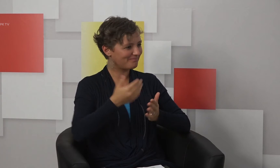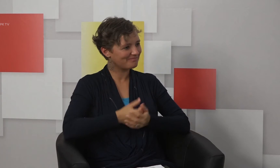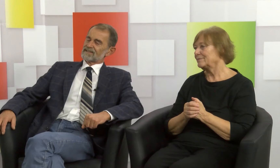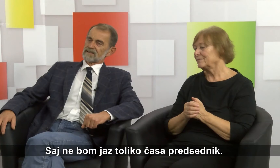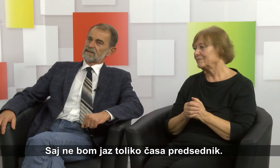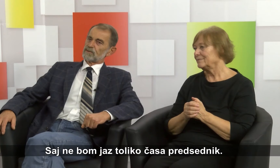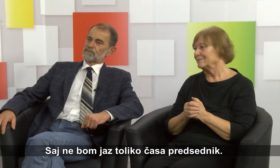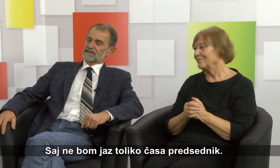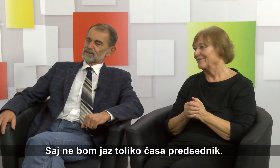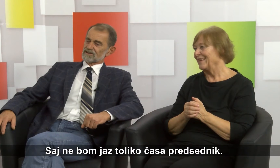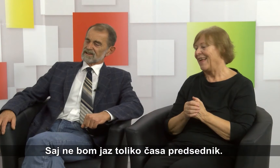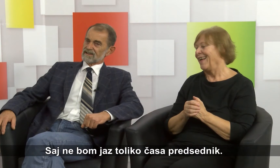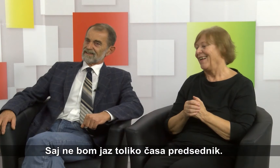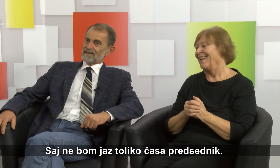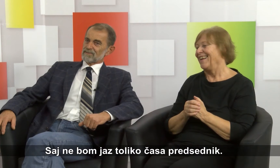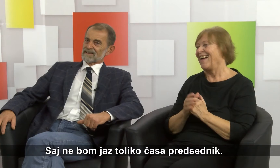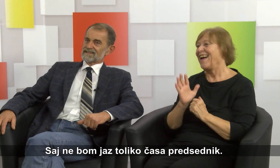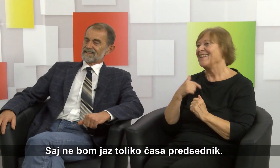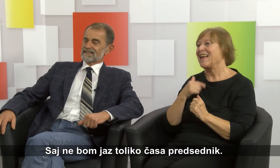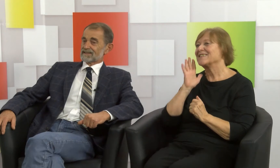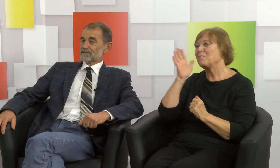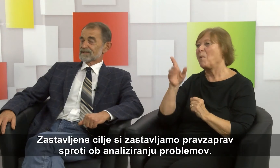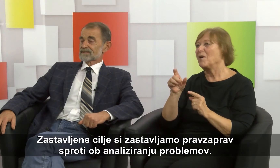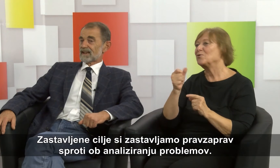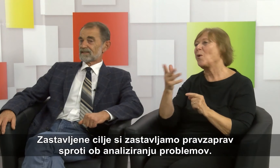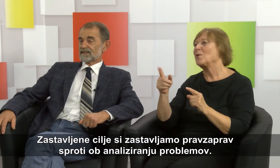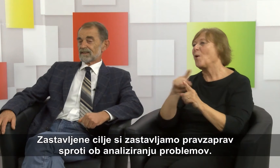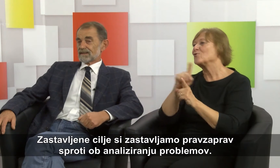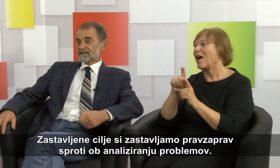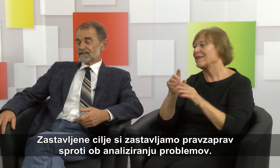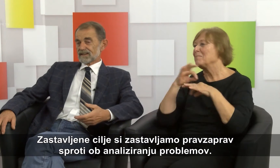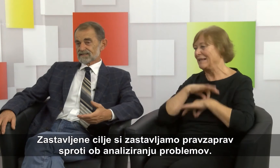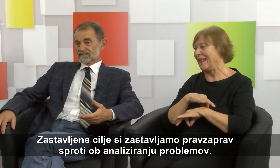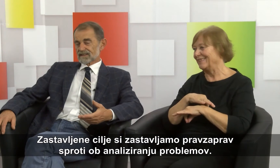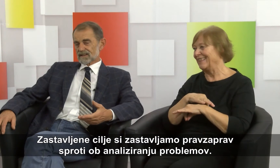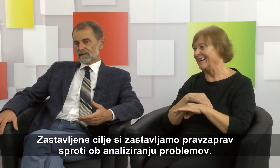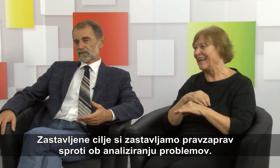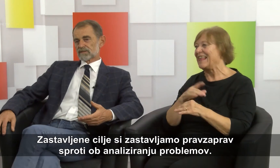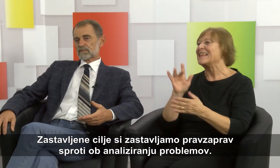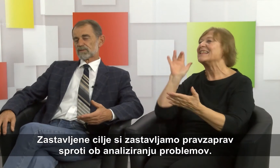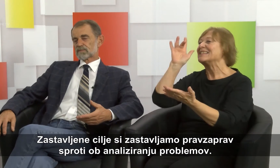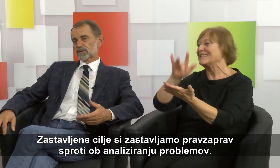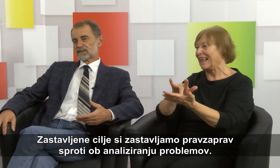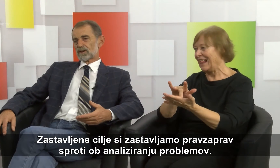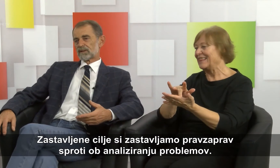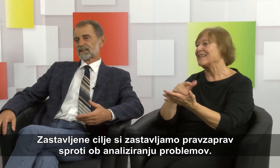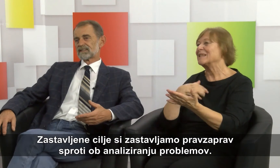naglednik še predsednik? Jaz se ne bom imel celo časa predsednik zastavili. Cilje si zastavljamo pravzaprav sproti ob